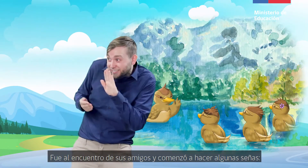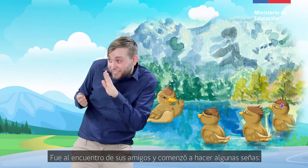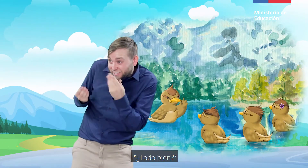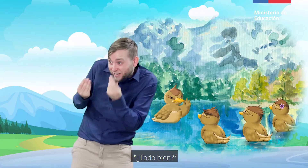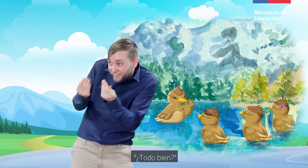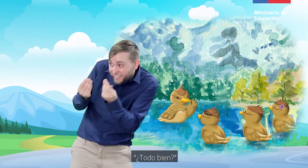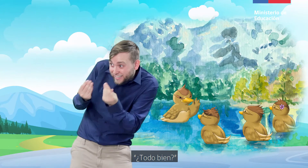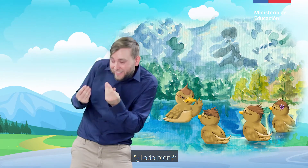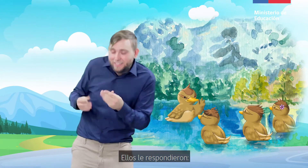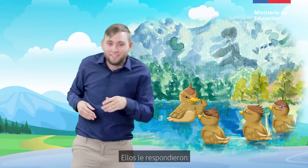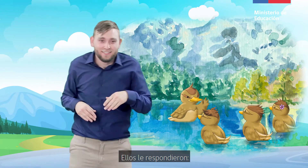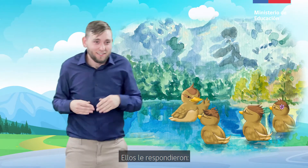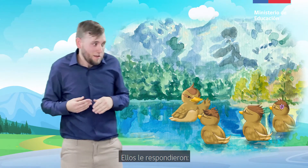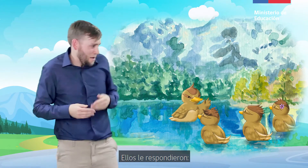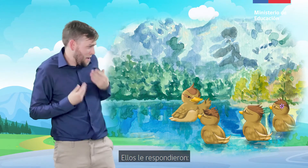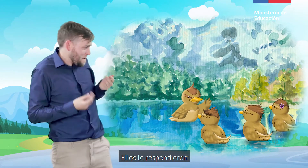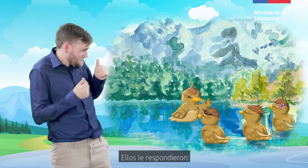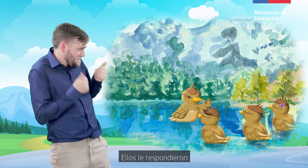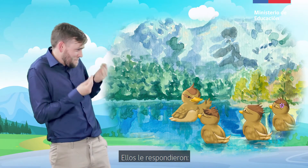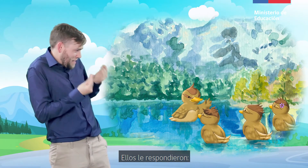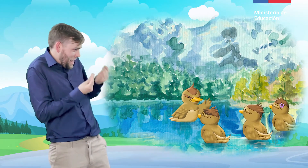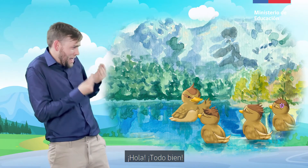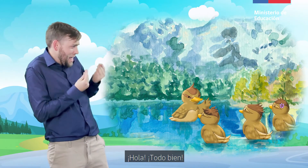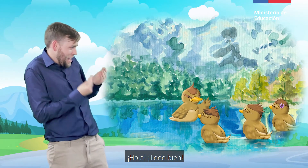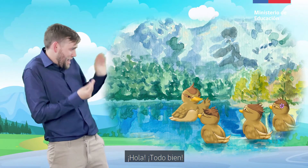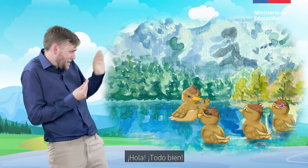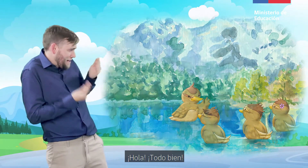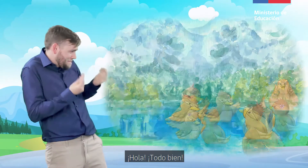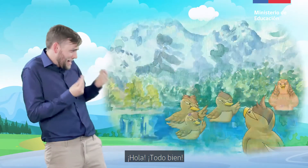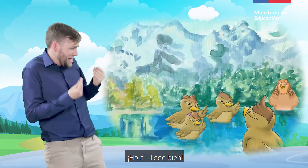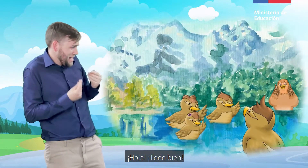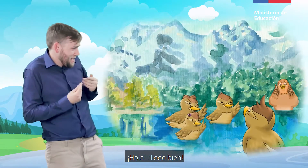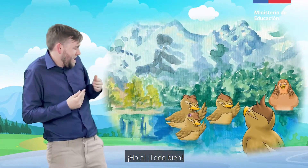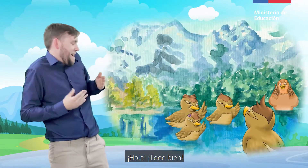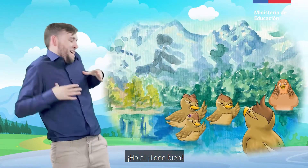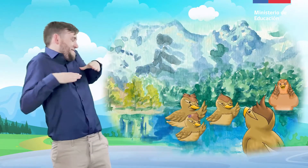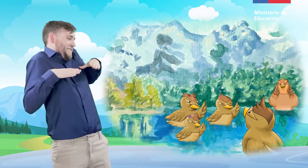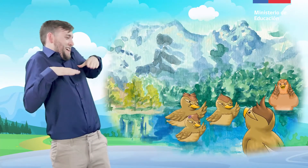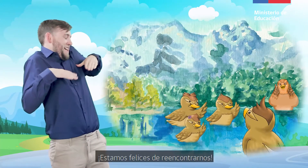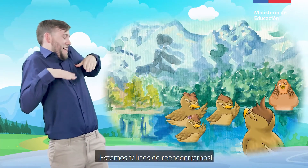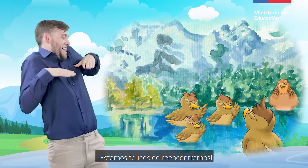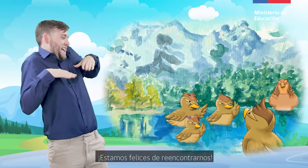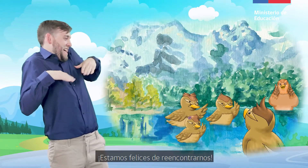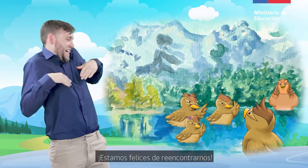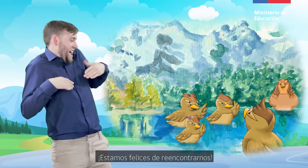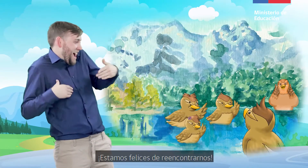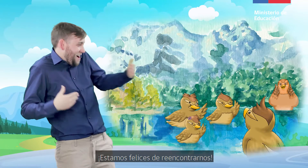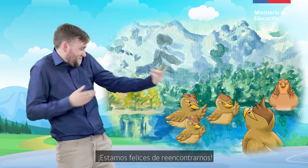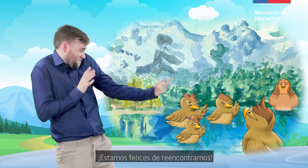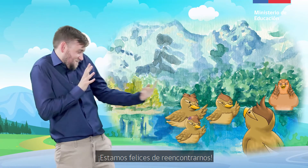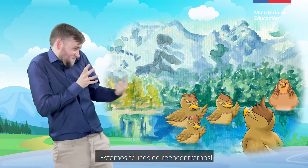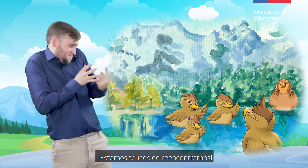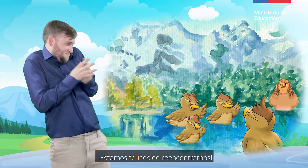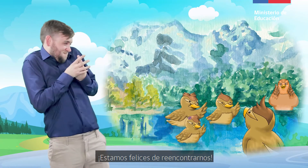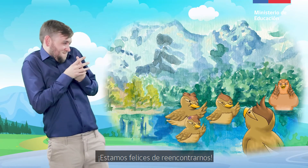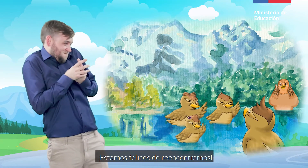señas. ¿Todo bien? Ellos le respondieron: ¡hola! ¡Todo bien! Estamos felices de